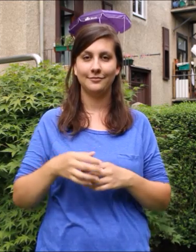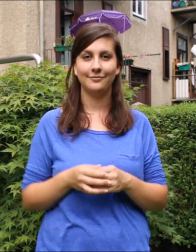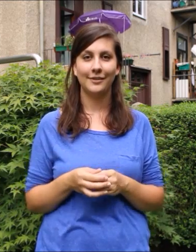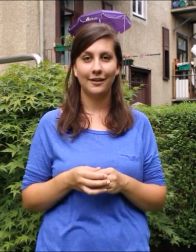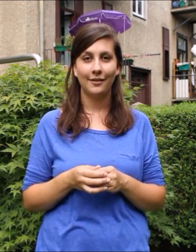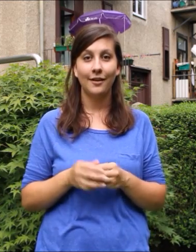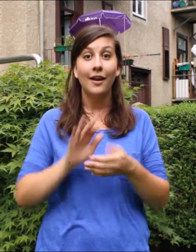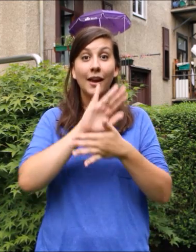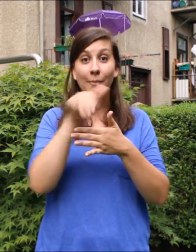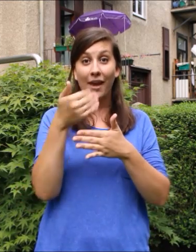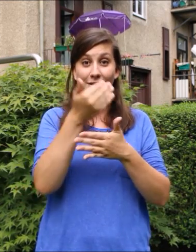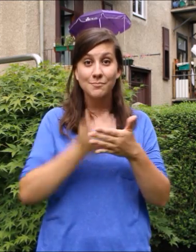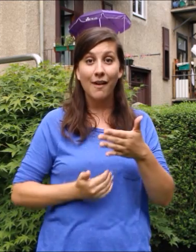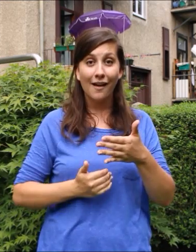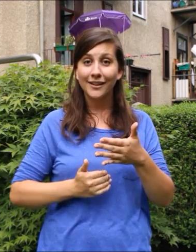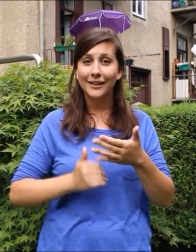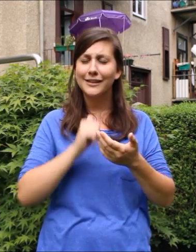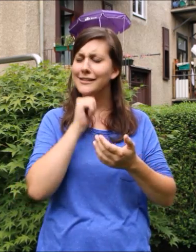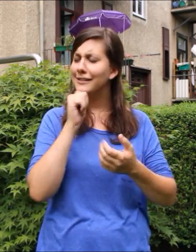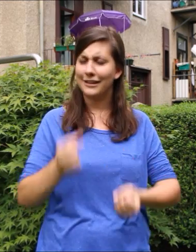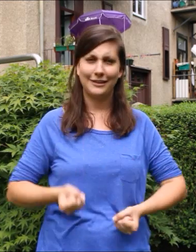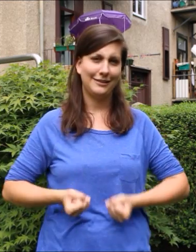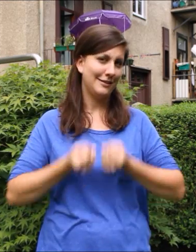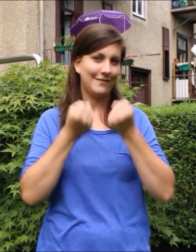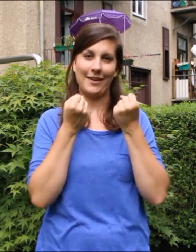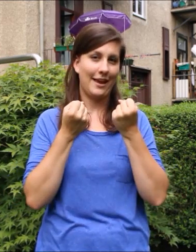Die Gebärdensprache